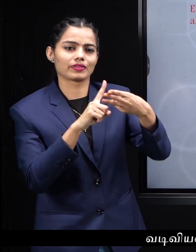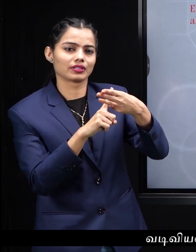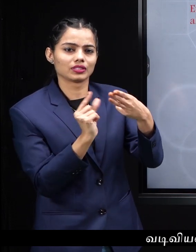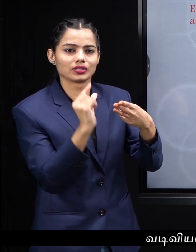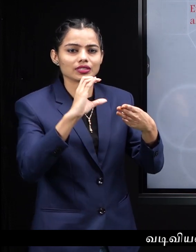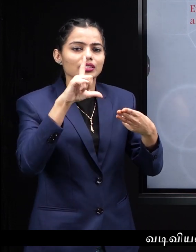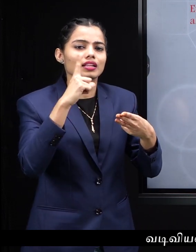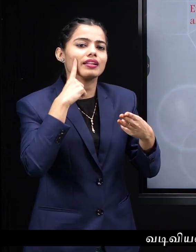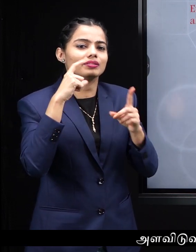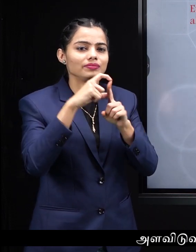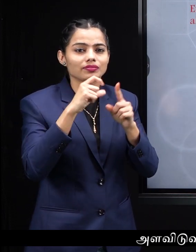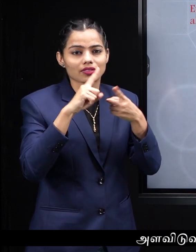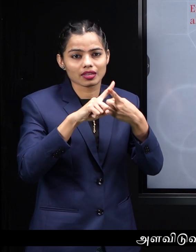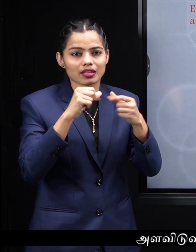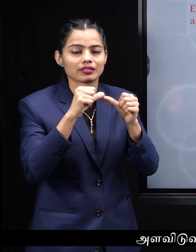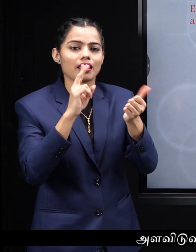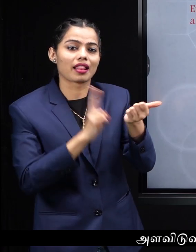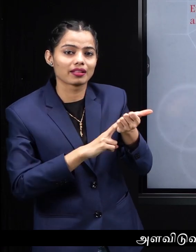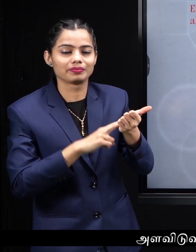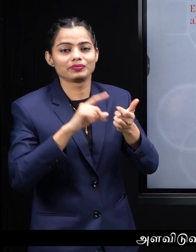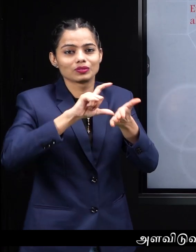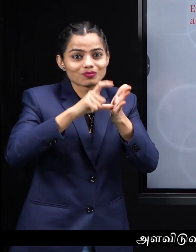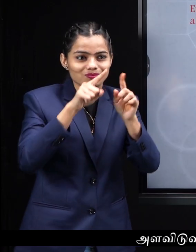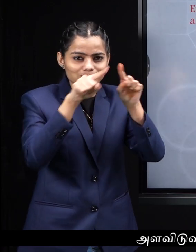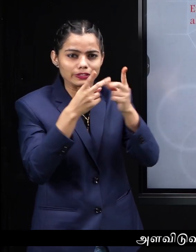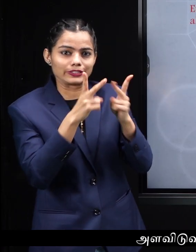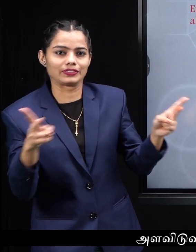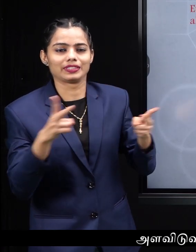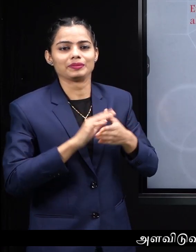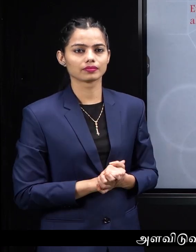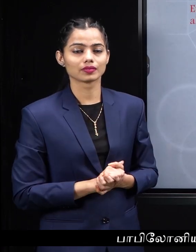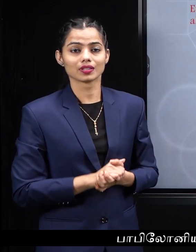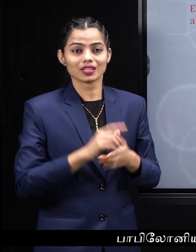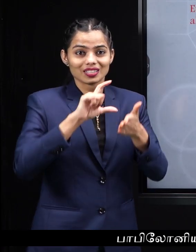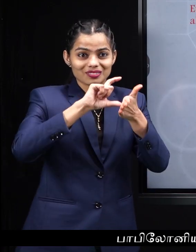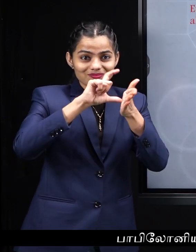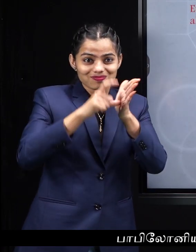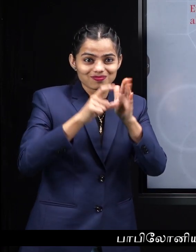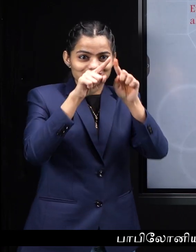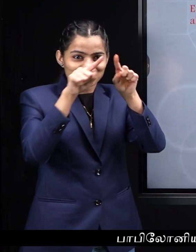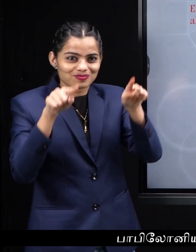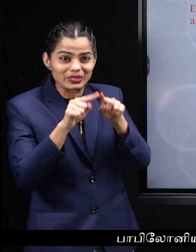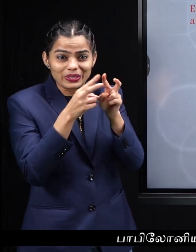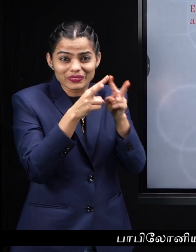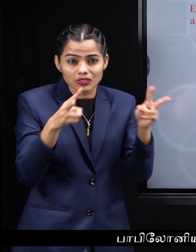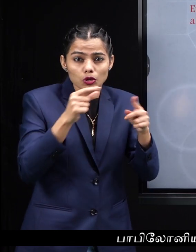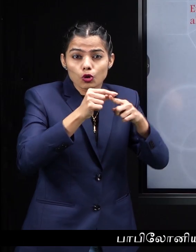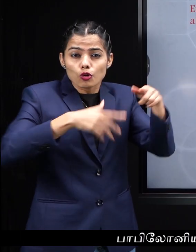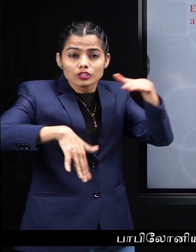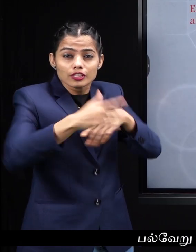நிலத்தை அளவிடுவதற்கான தேவையிலிருந்து உருவானது மற்றும் எகிப்து, பாபிலோனியா, இந்தியா போன்ற ஒவ்வொரு பண்டைய